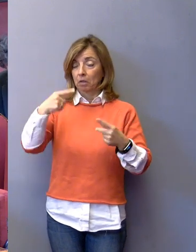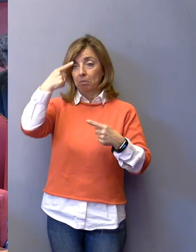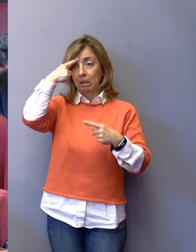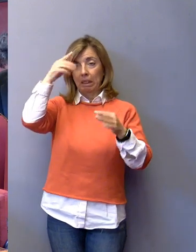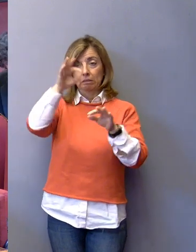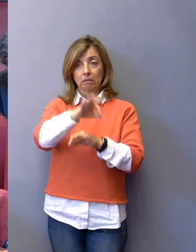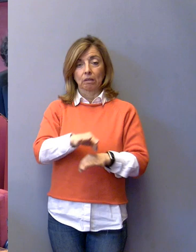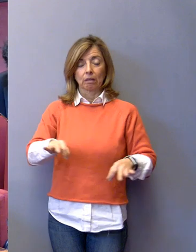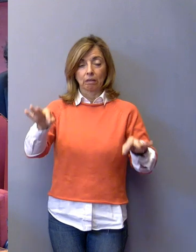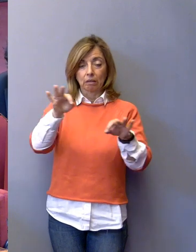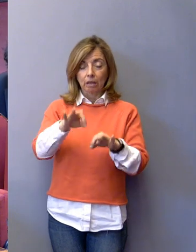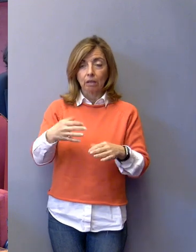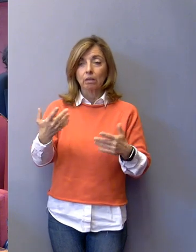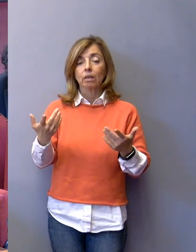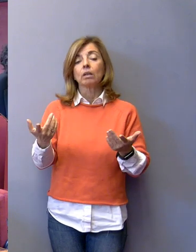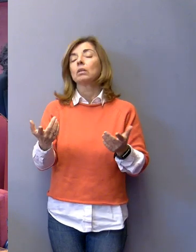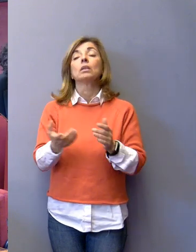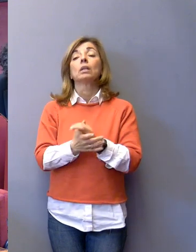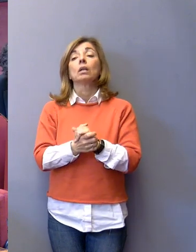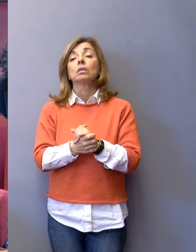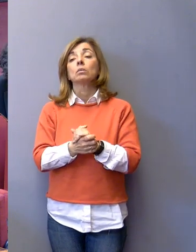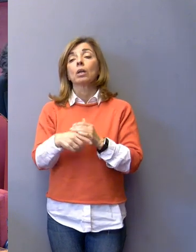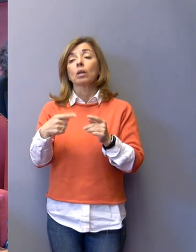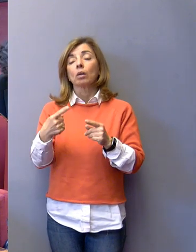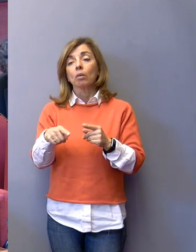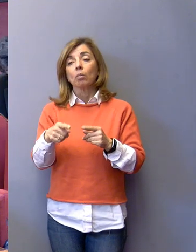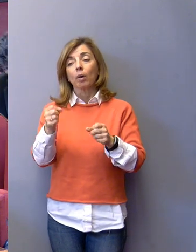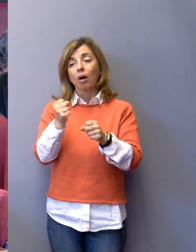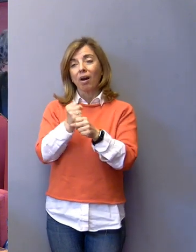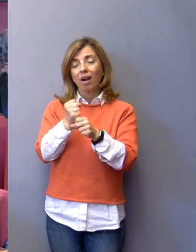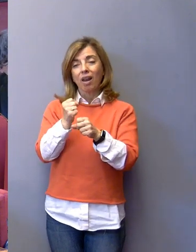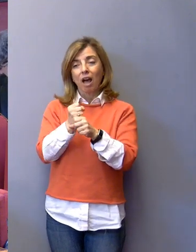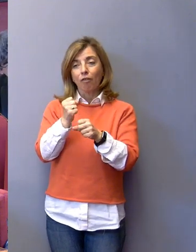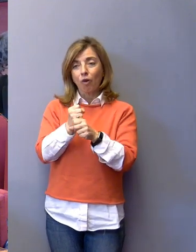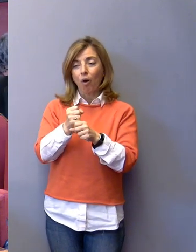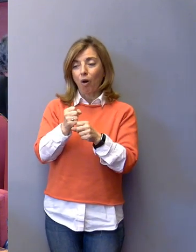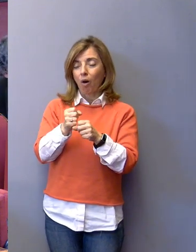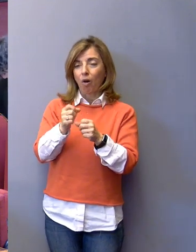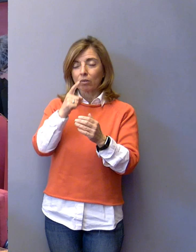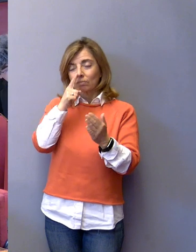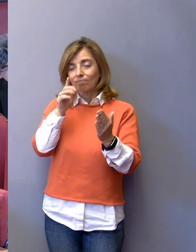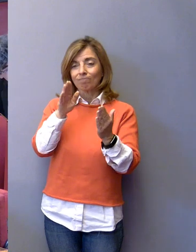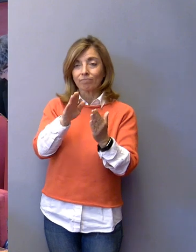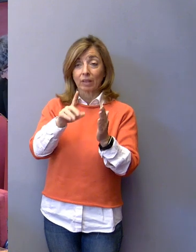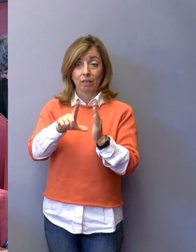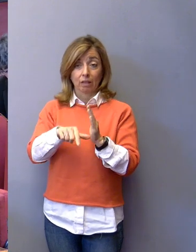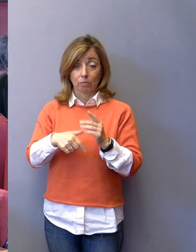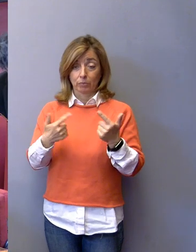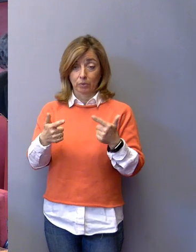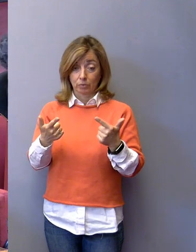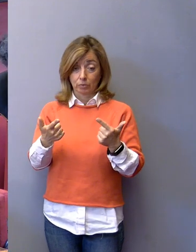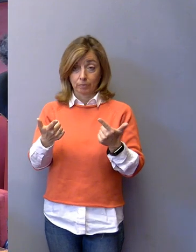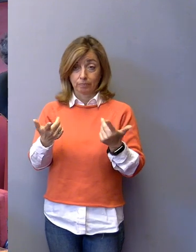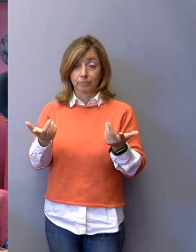se c'è stato il tempo per affrontare i lavori con la Consulta ci poteva essere tranquillamente il tempo per affrontare la questione